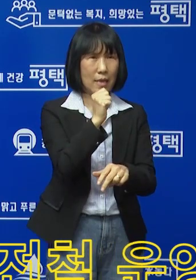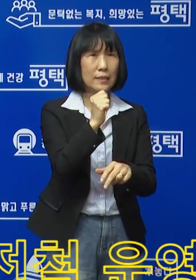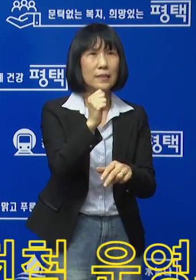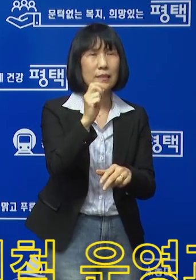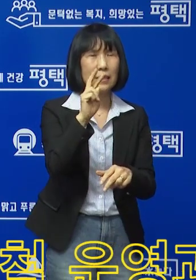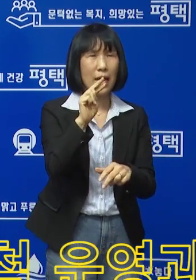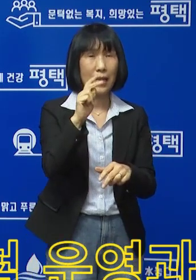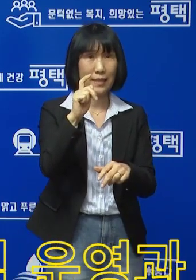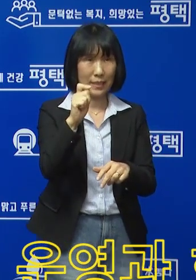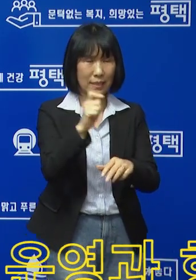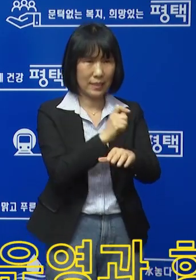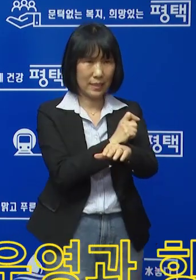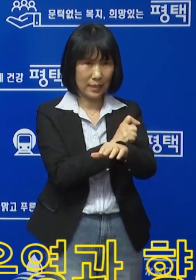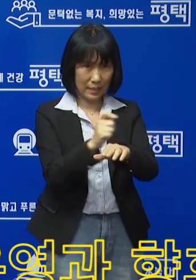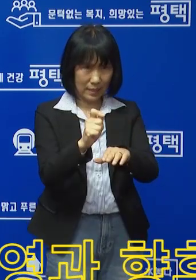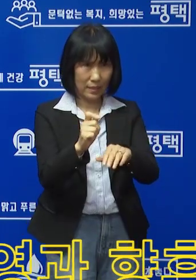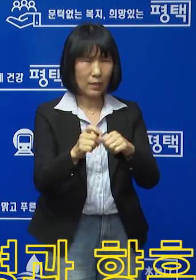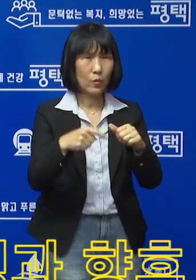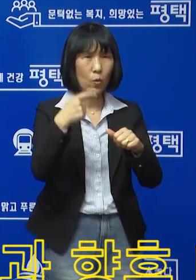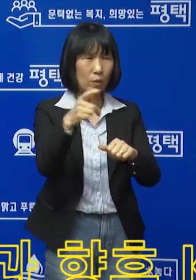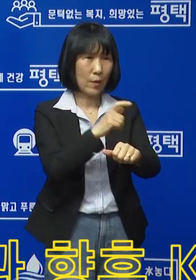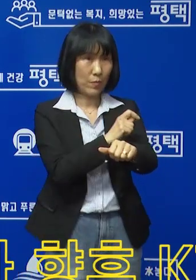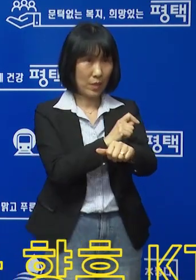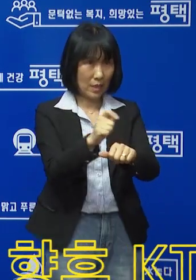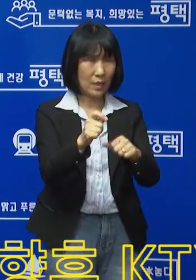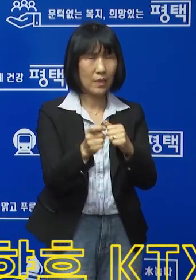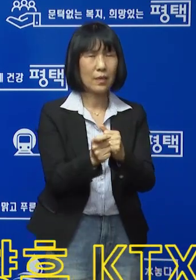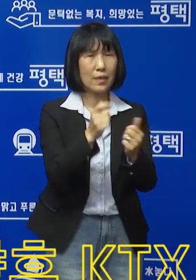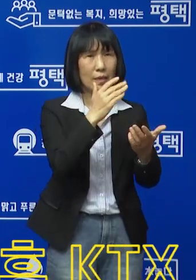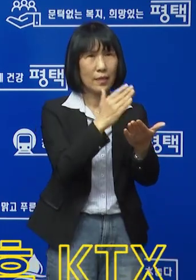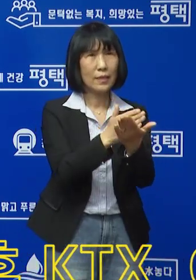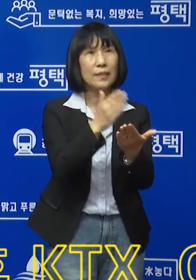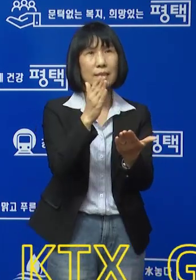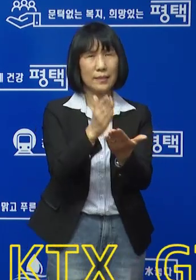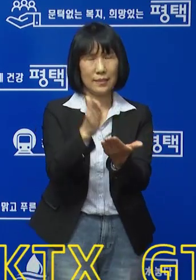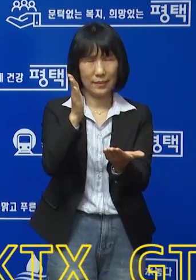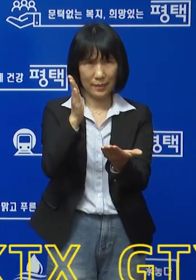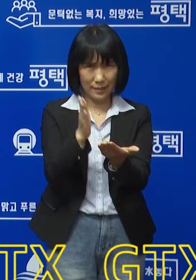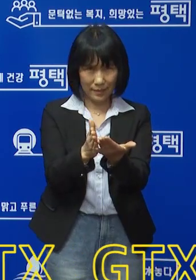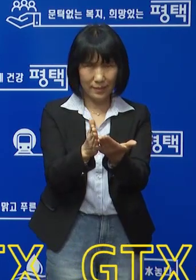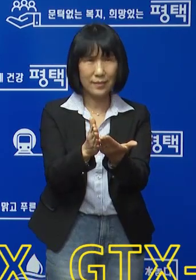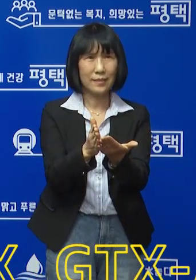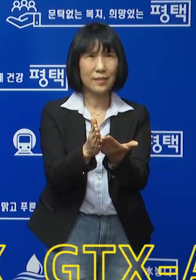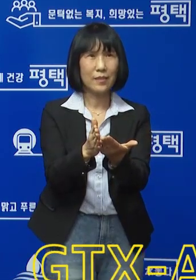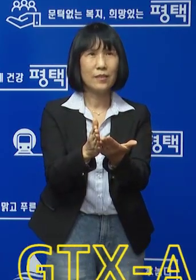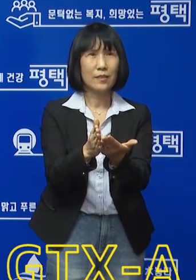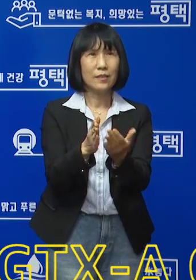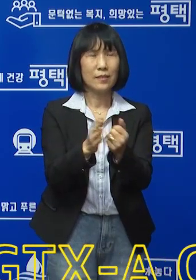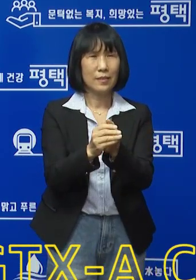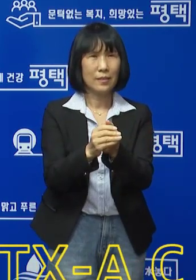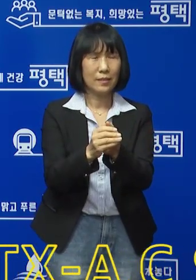고속철도가 운행 중이며 앞으로 KTX와 그리고 GTX AC가 운행될